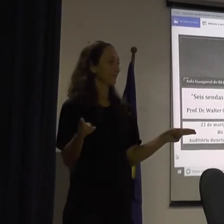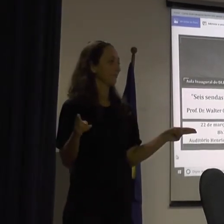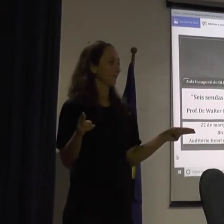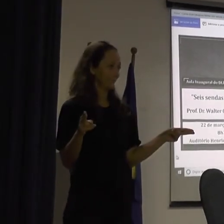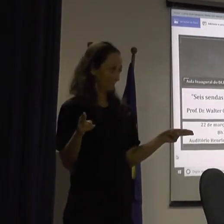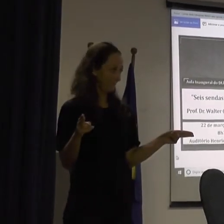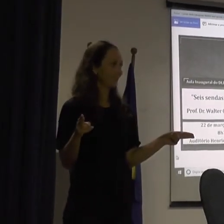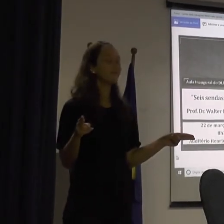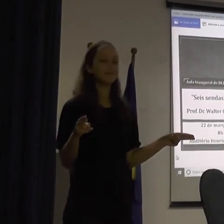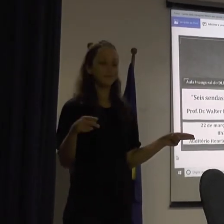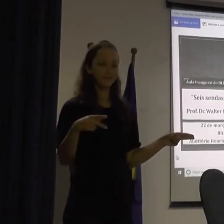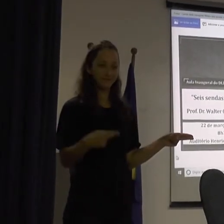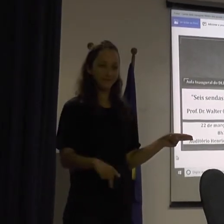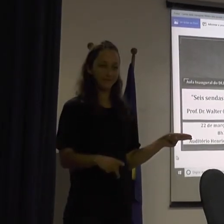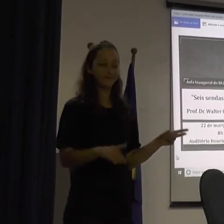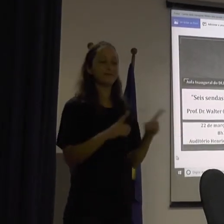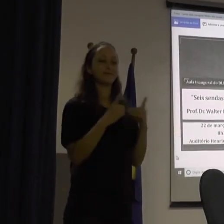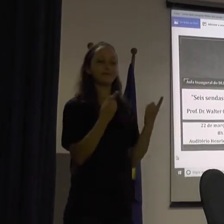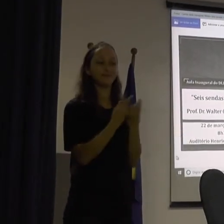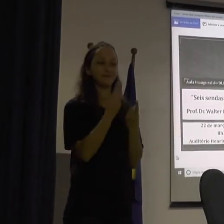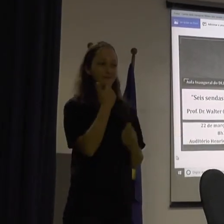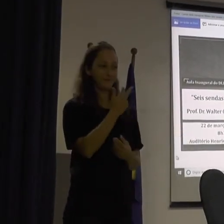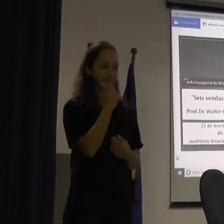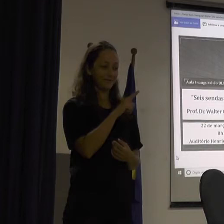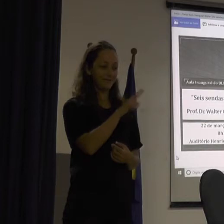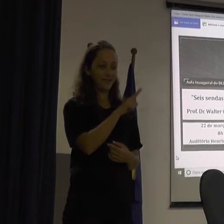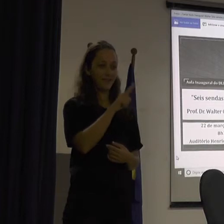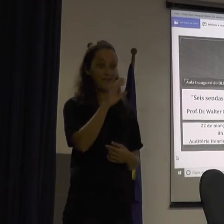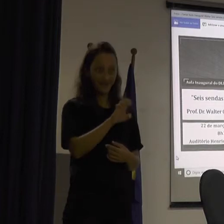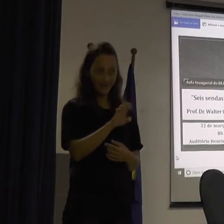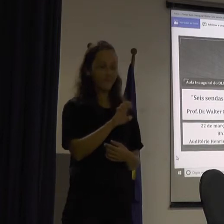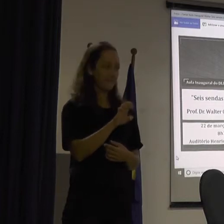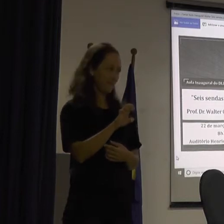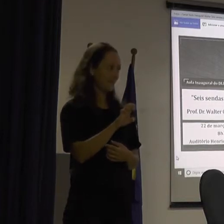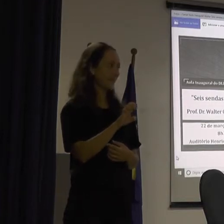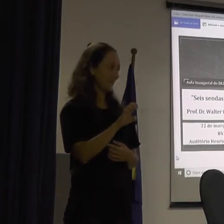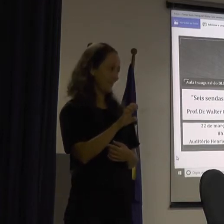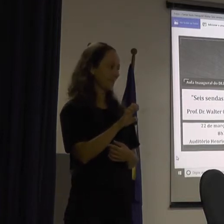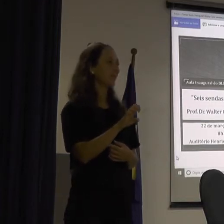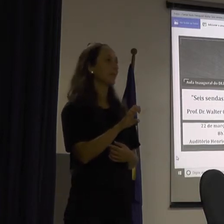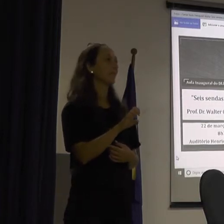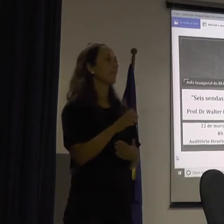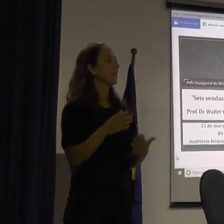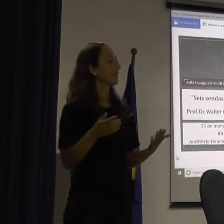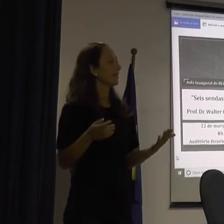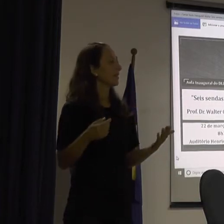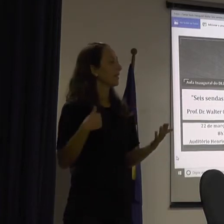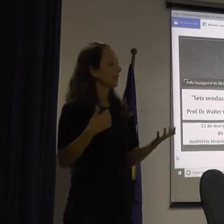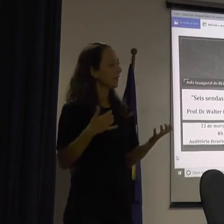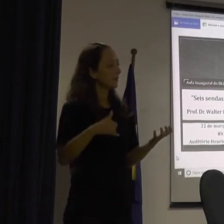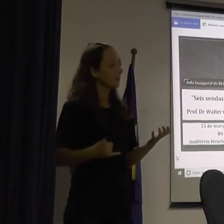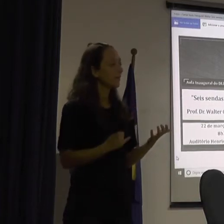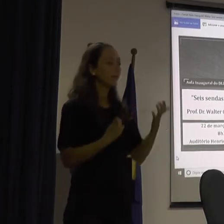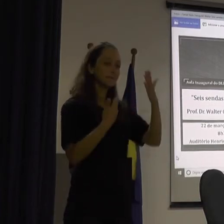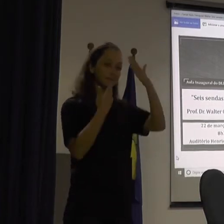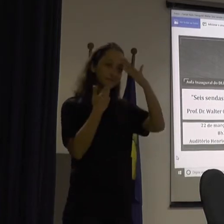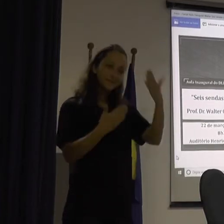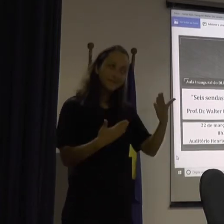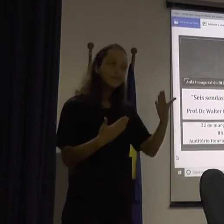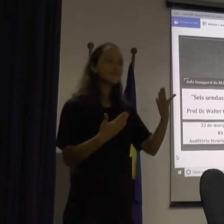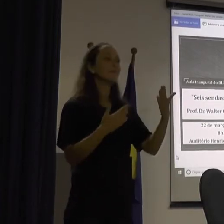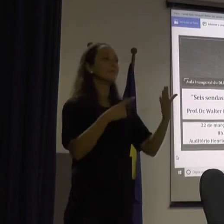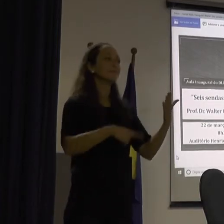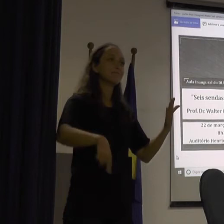do Departamento de Língua e Literatura Estrangeiras. Desde já quero agradecer a presença de